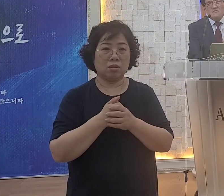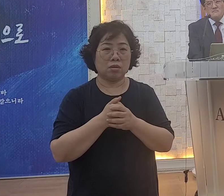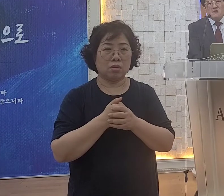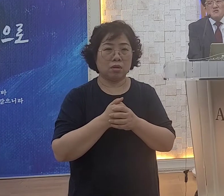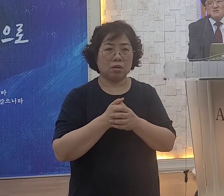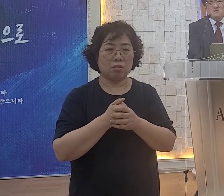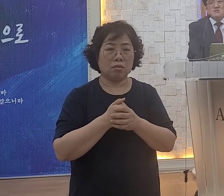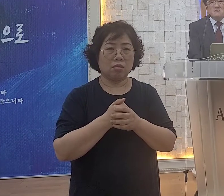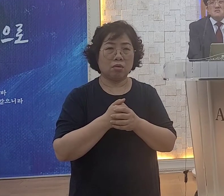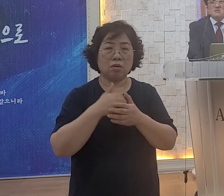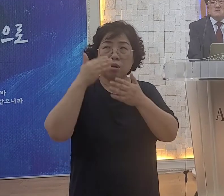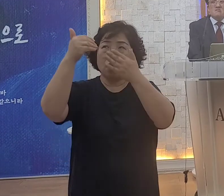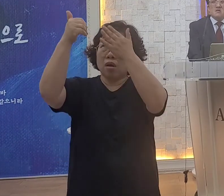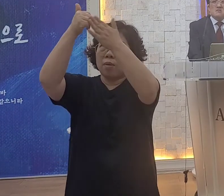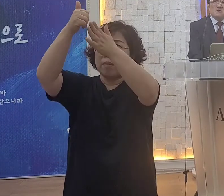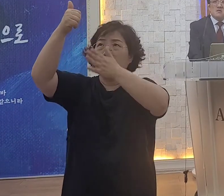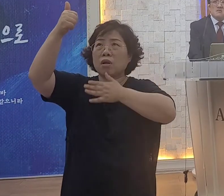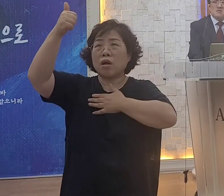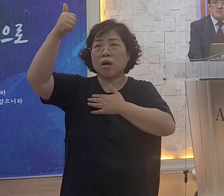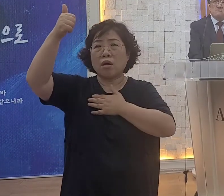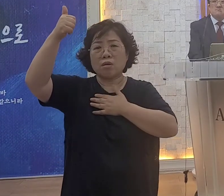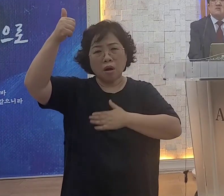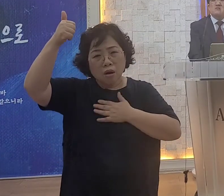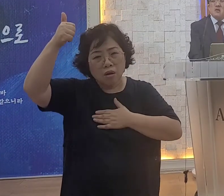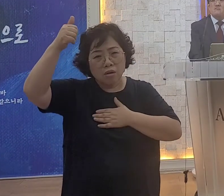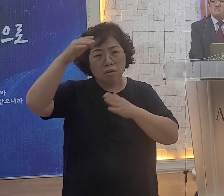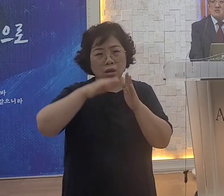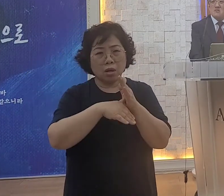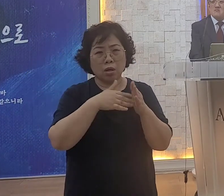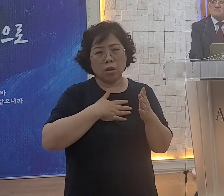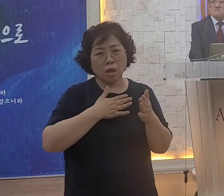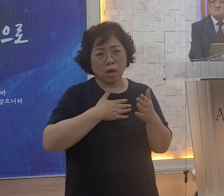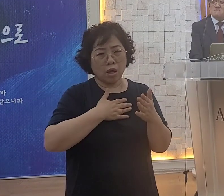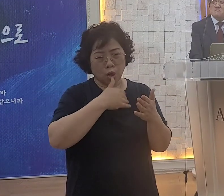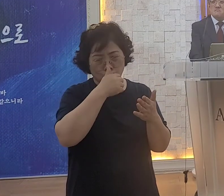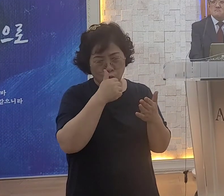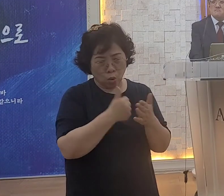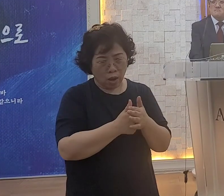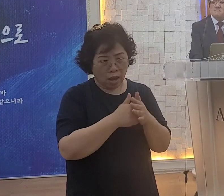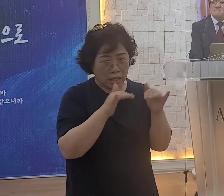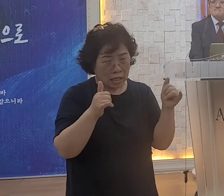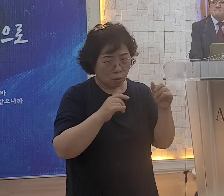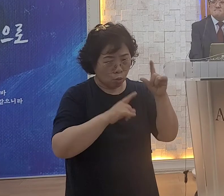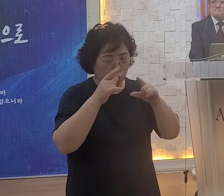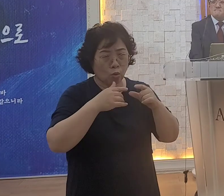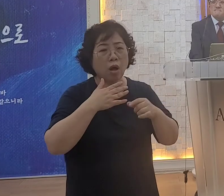제가 어젯밤에 저 혼자서 제가 어제 새벽 2시까지 잠을 못 잤어요.